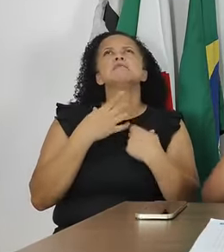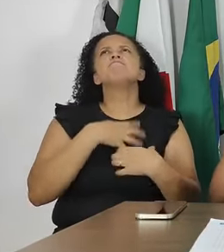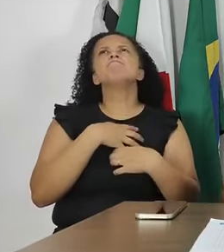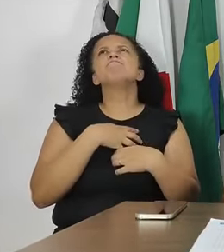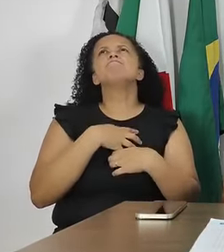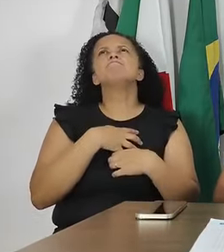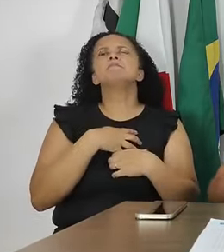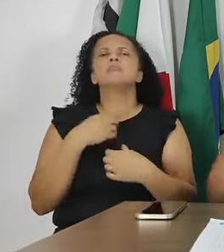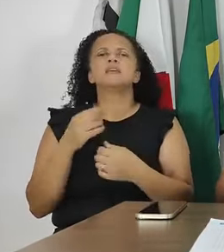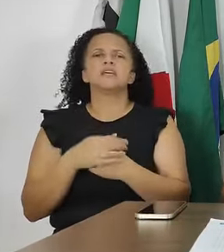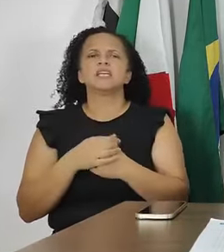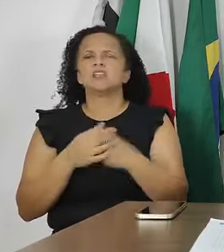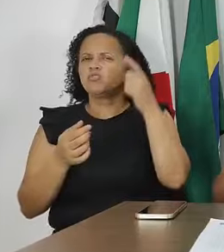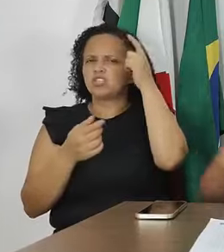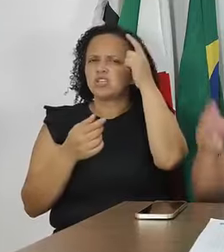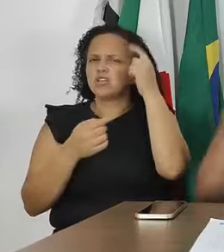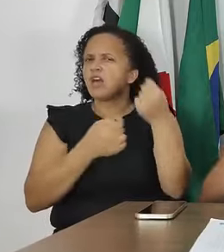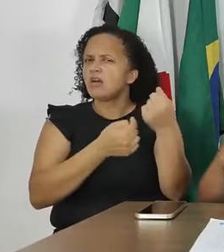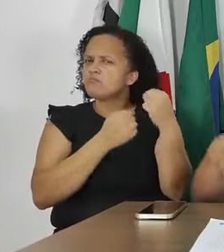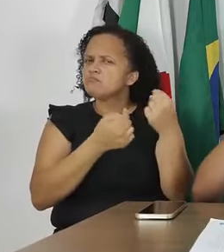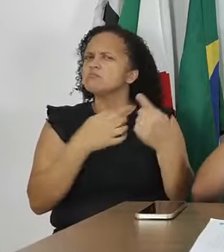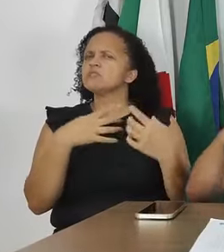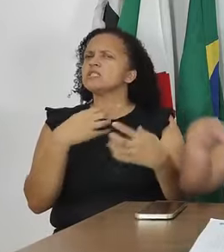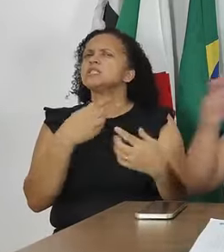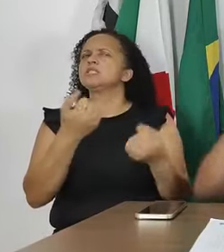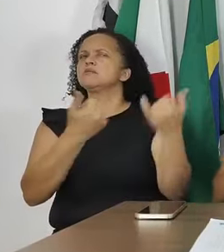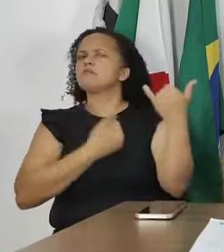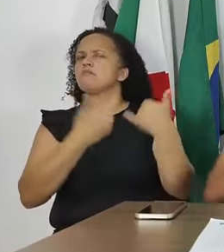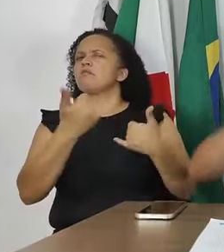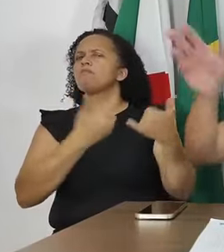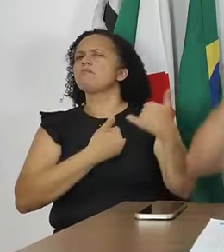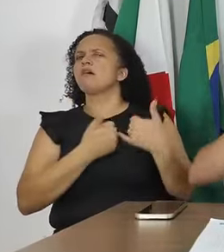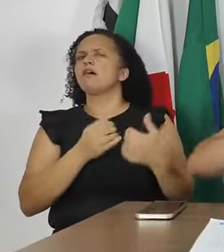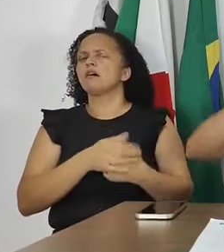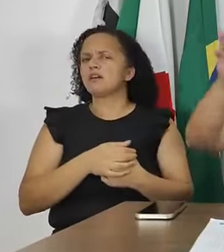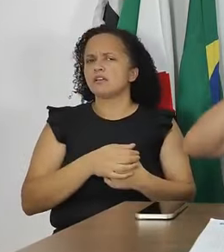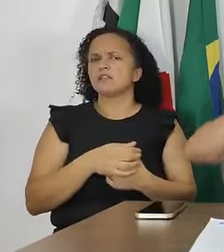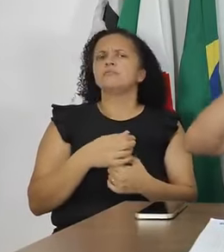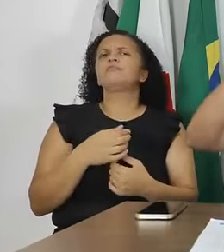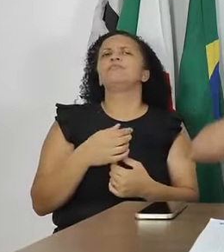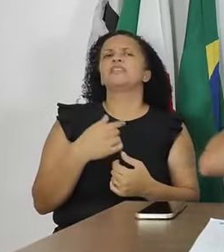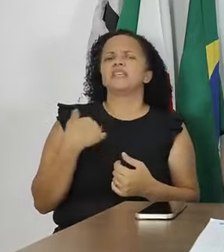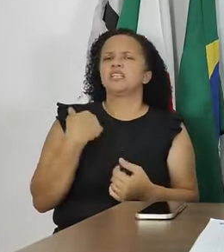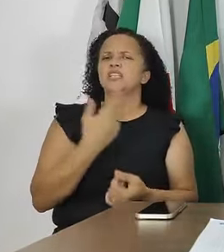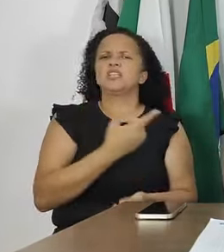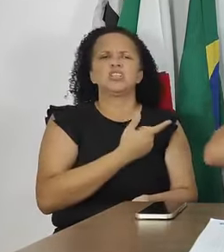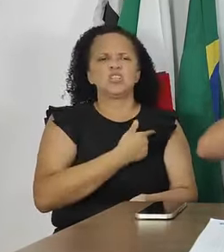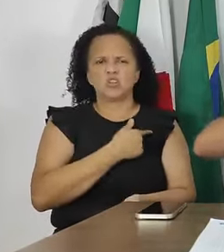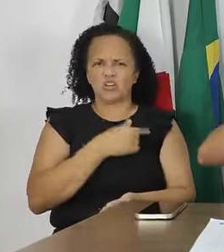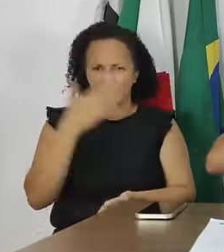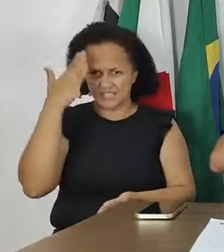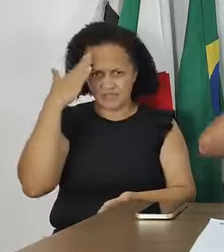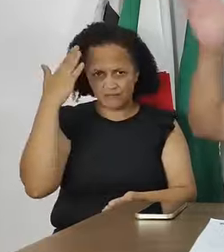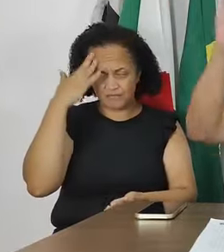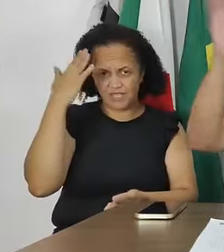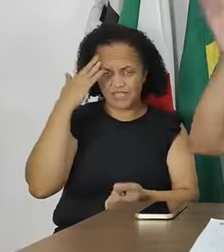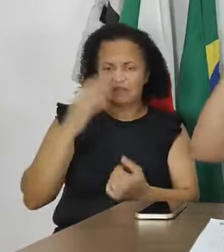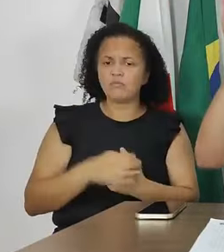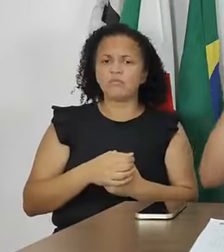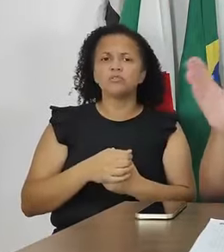armadilhas e sofismas que o diabo vai lançando para nos tirar e nos manter